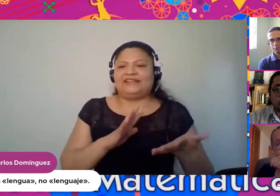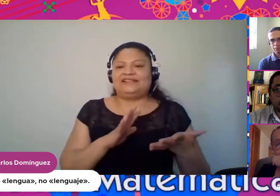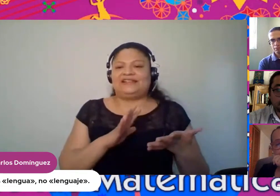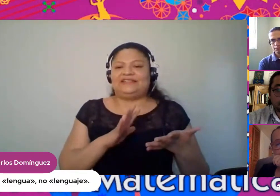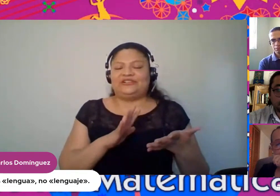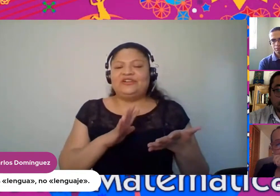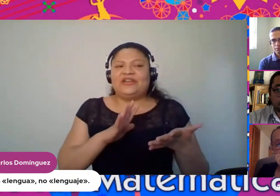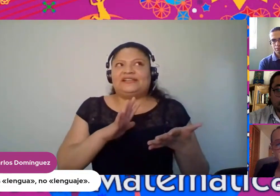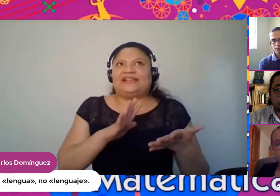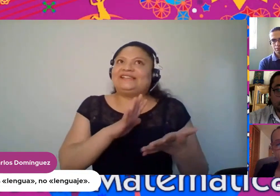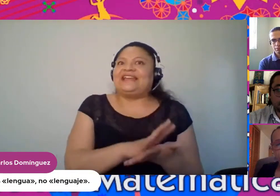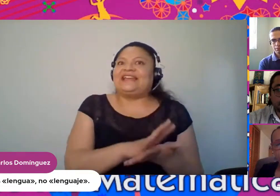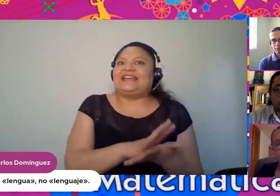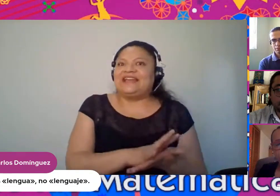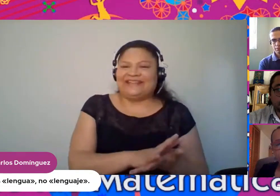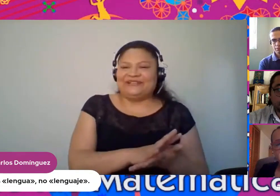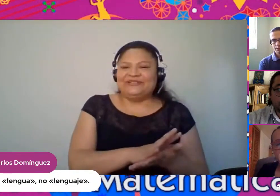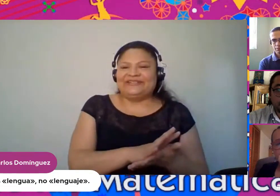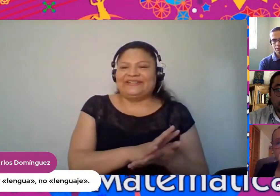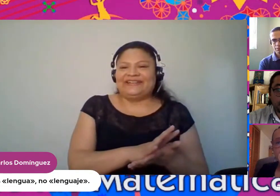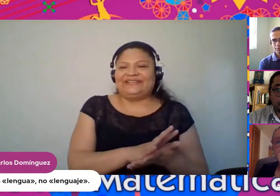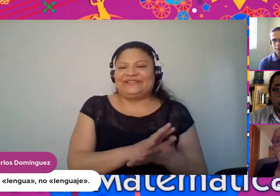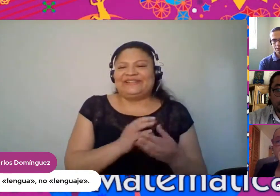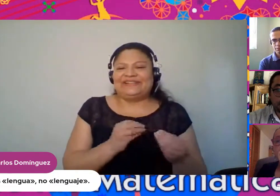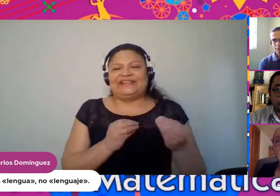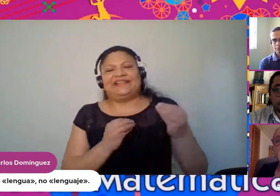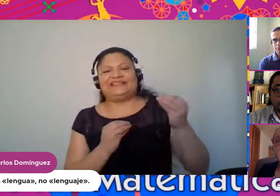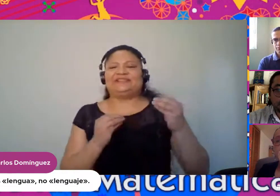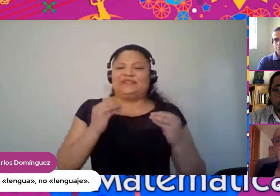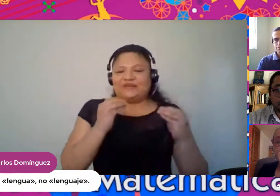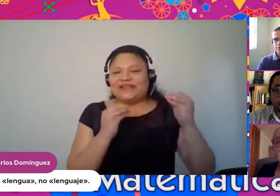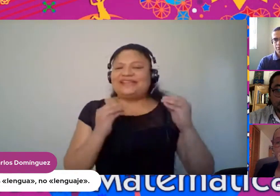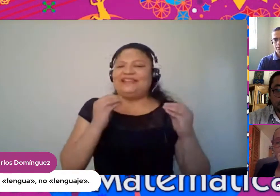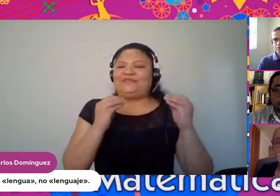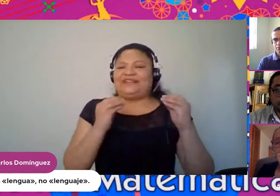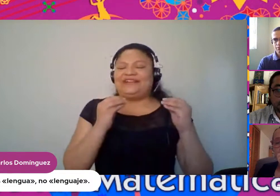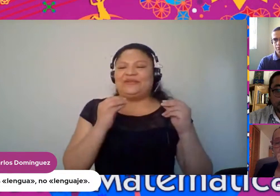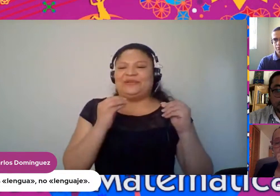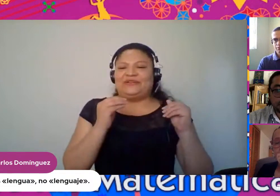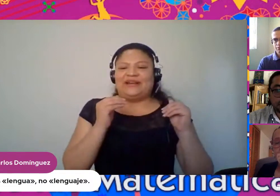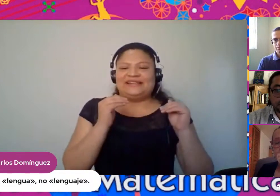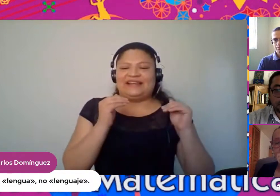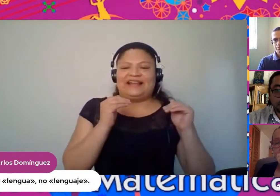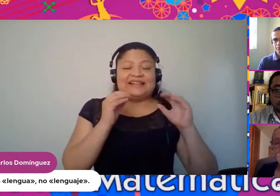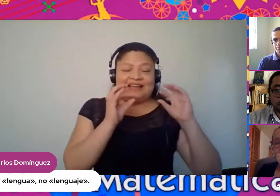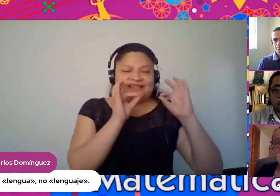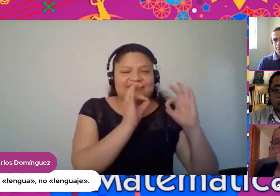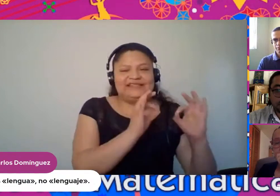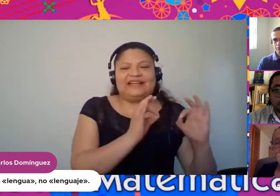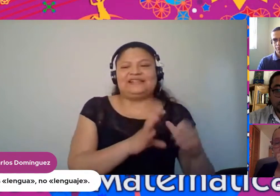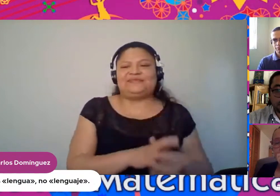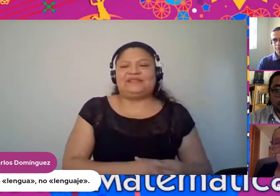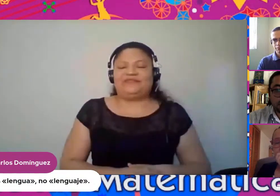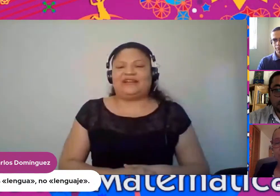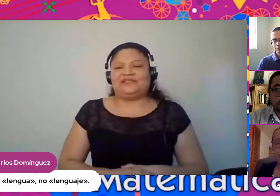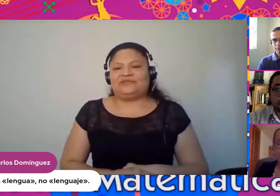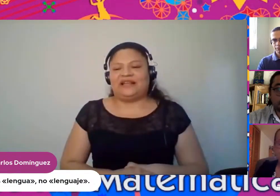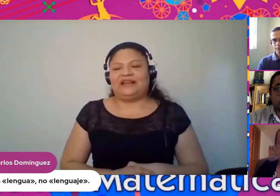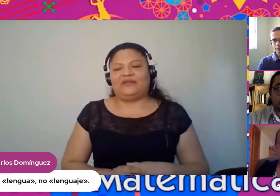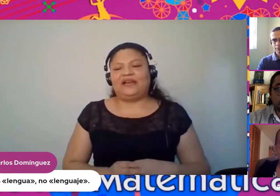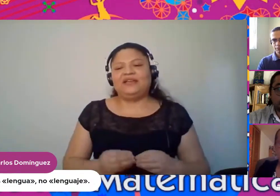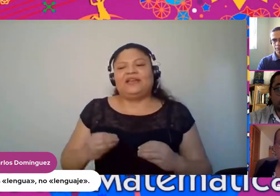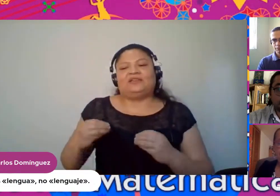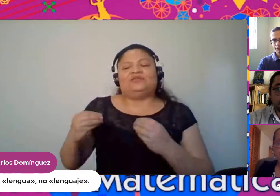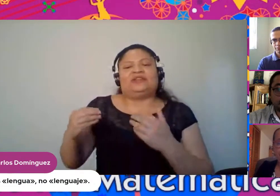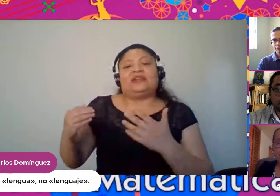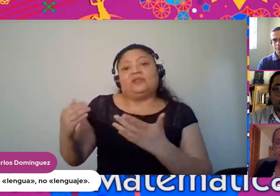camuflajearse y en ese sentido estarían mintiendo. Entonces cuesta definir como cuáles serían las características específicas de